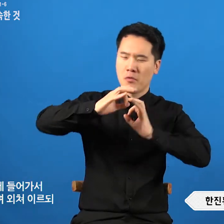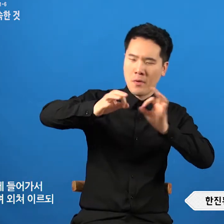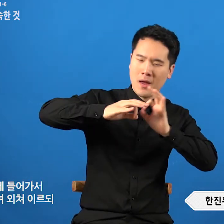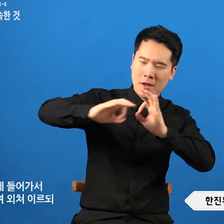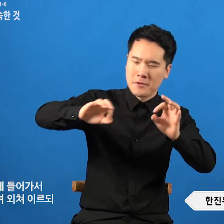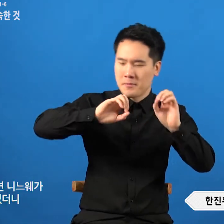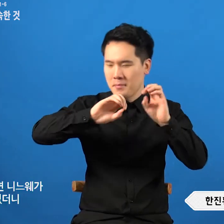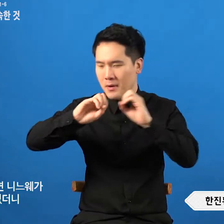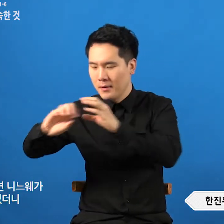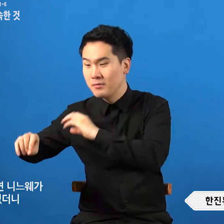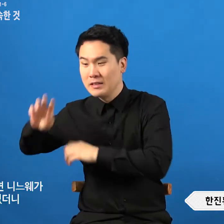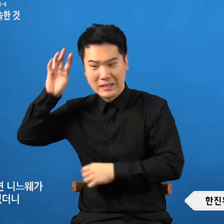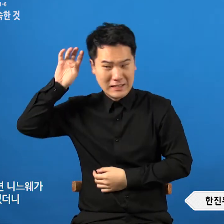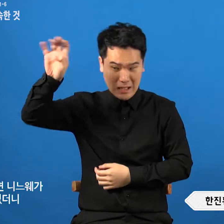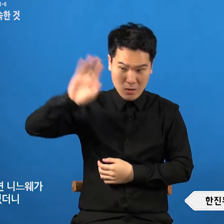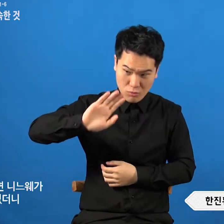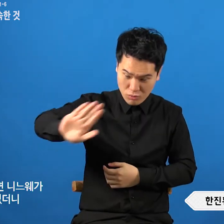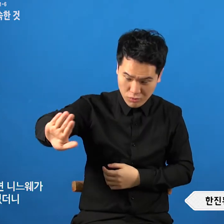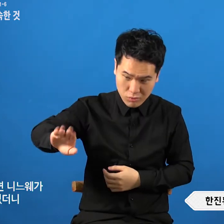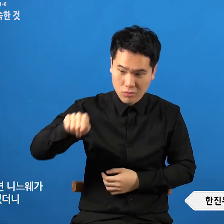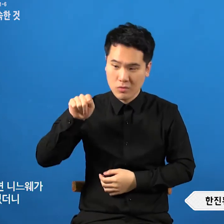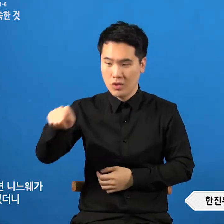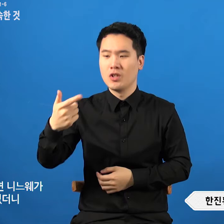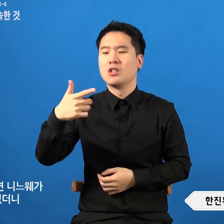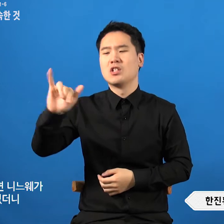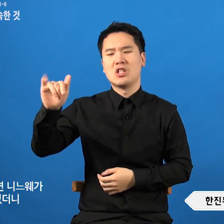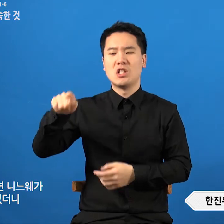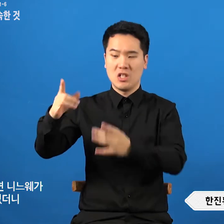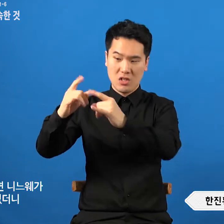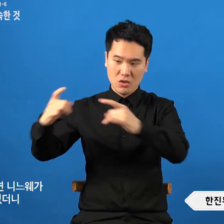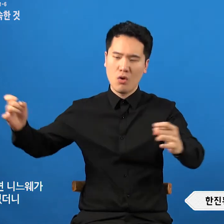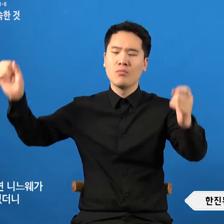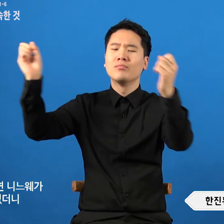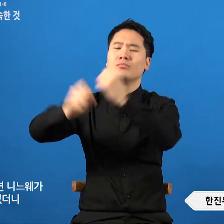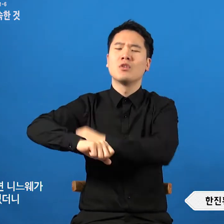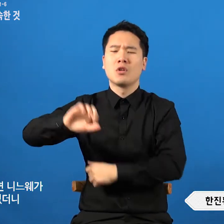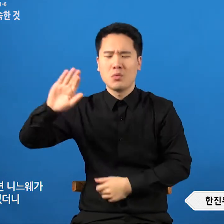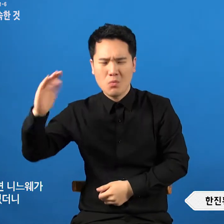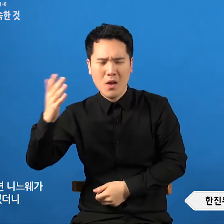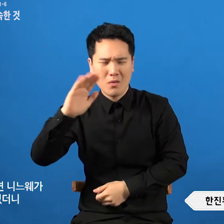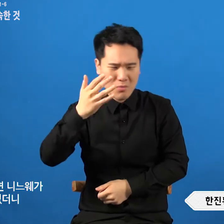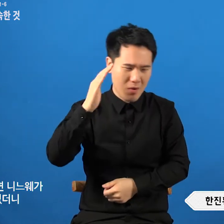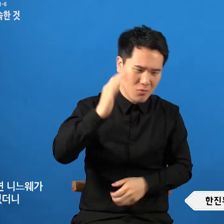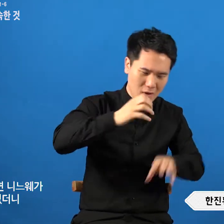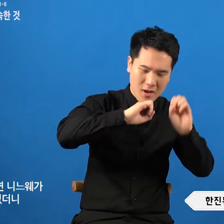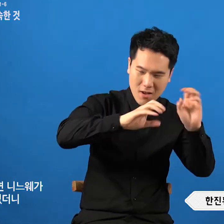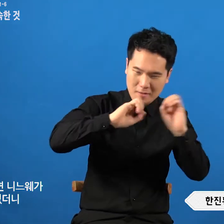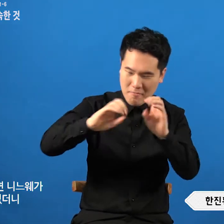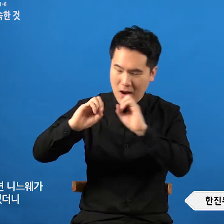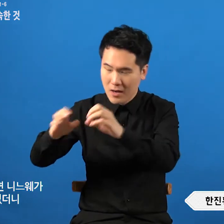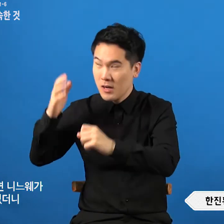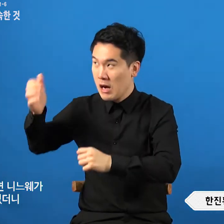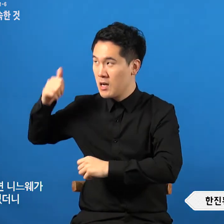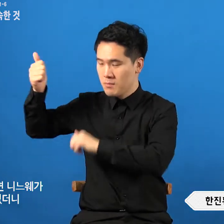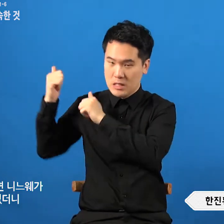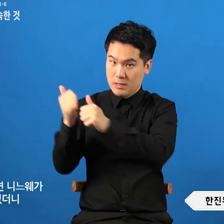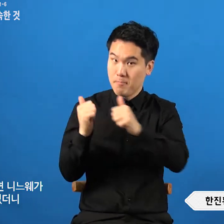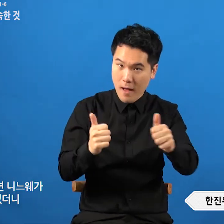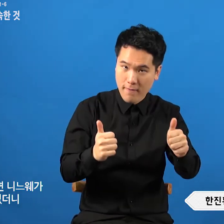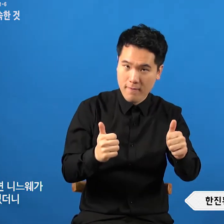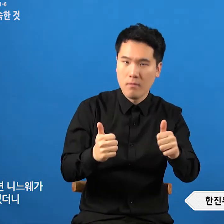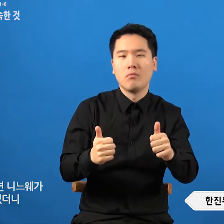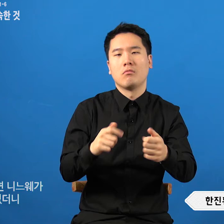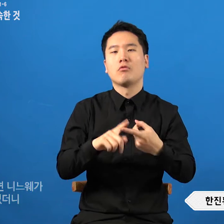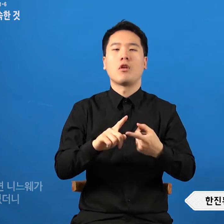이르되 40일이 지나면 니느웨가 무너지리라 하였더니, 심판의 메시지지요.